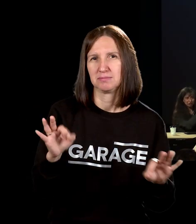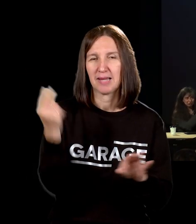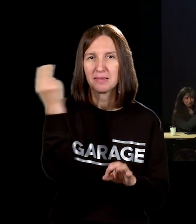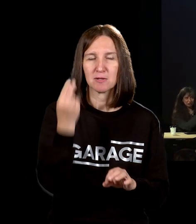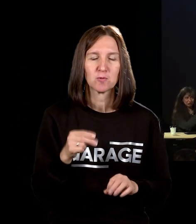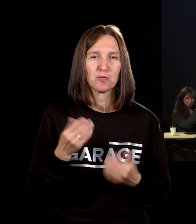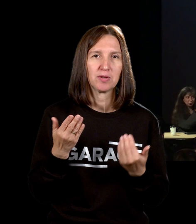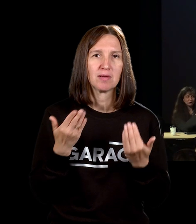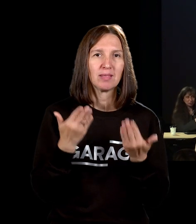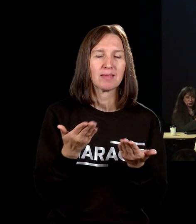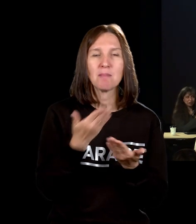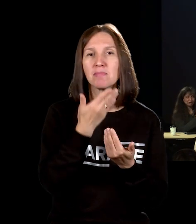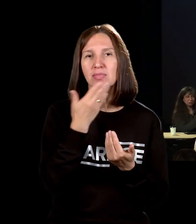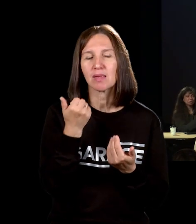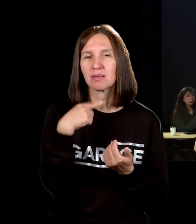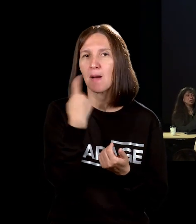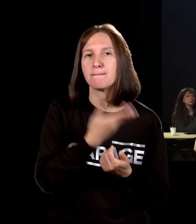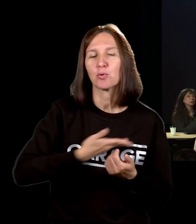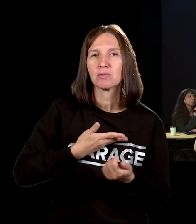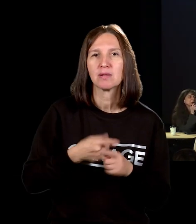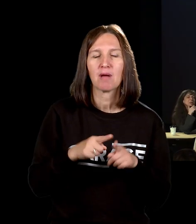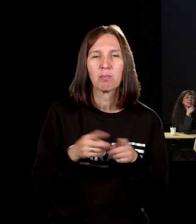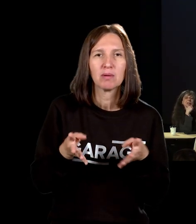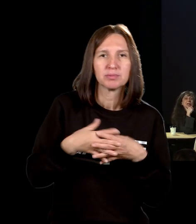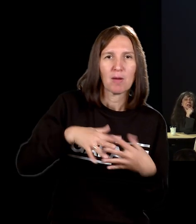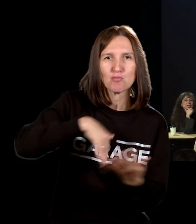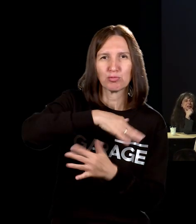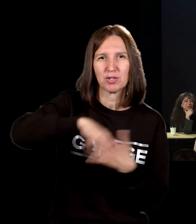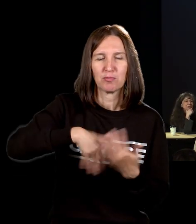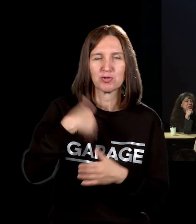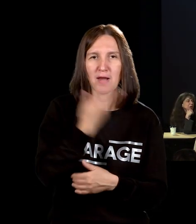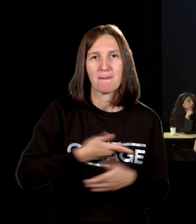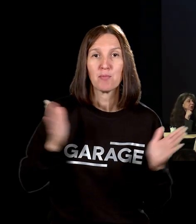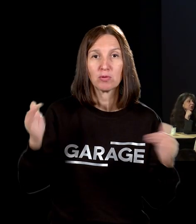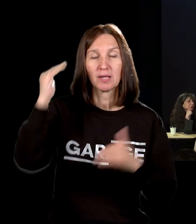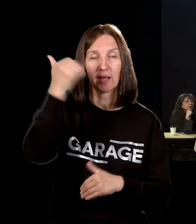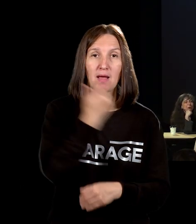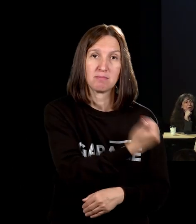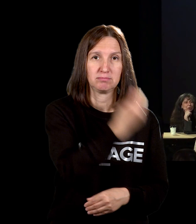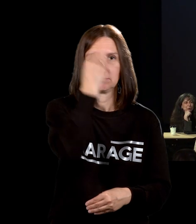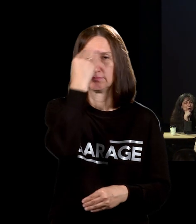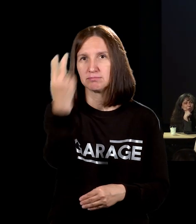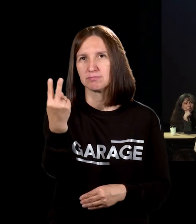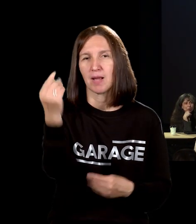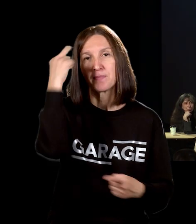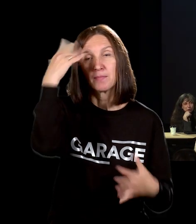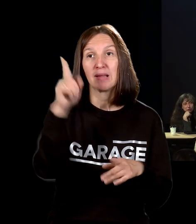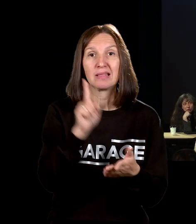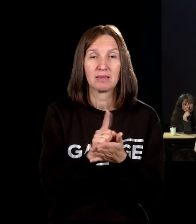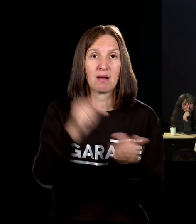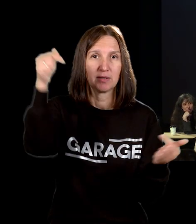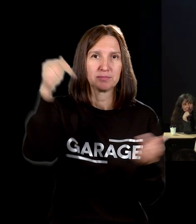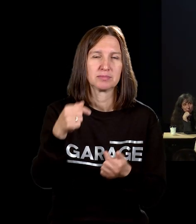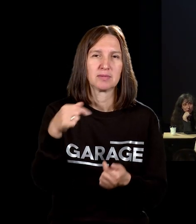есть там не нарисовано на портрете, это как бы совершенно мутировавший портрет. И вот в моих представлениях примерно так должен выглядеть